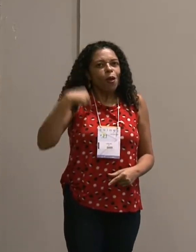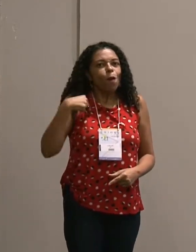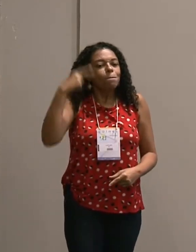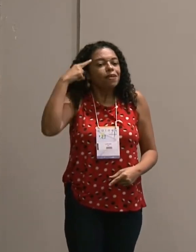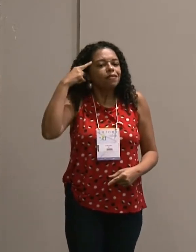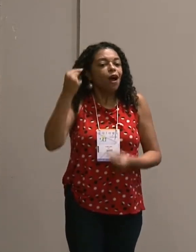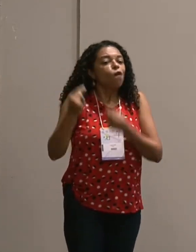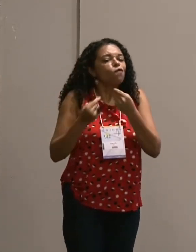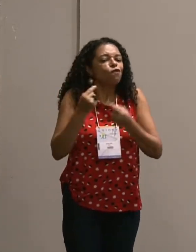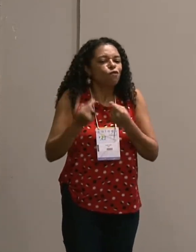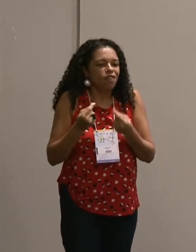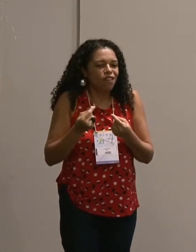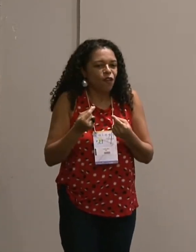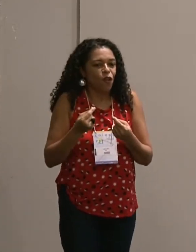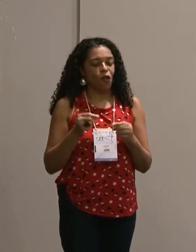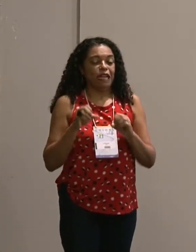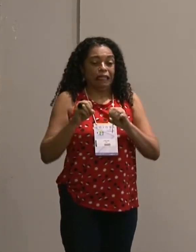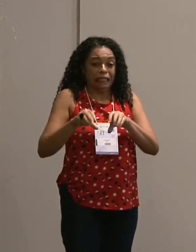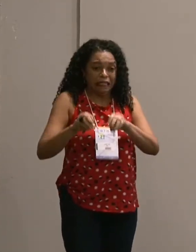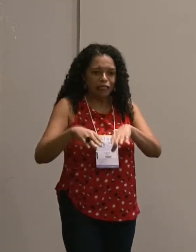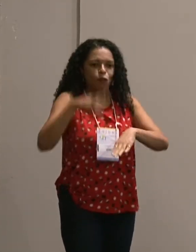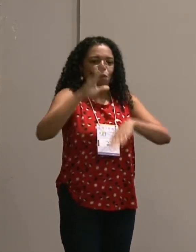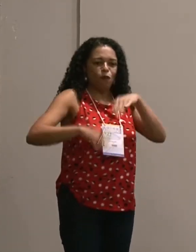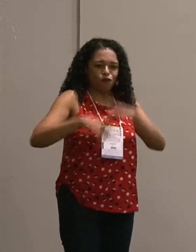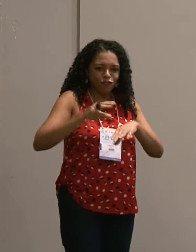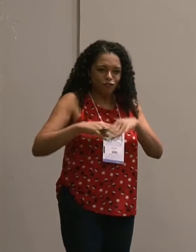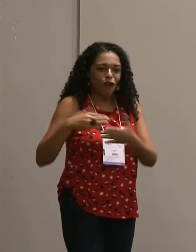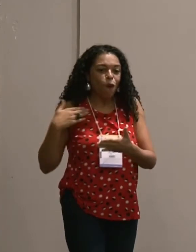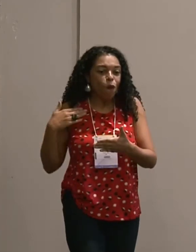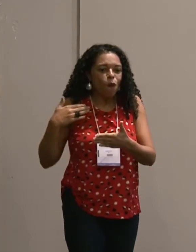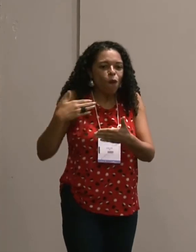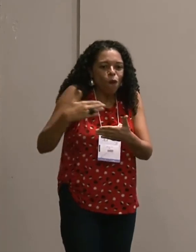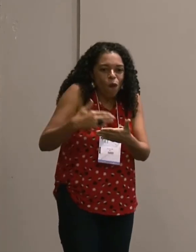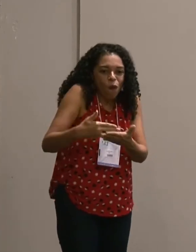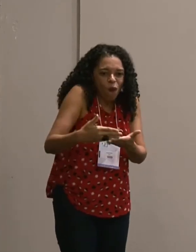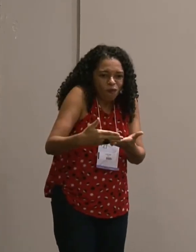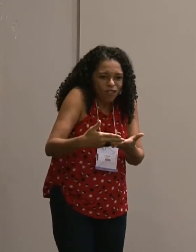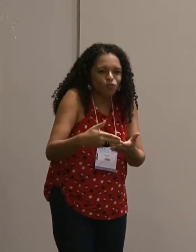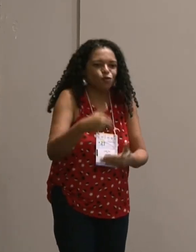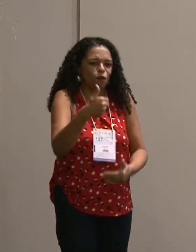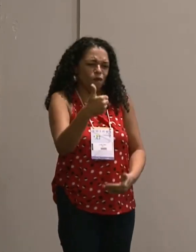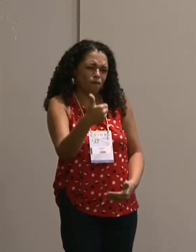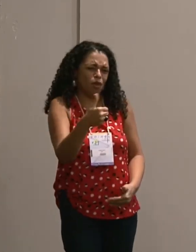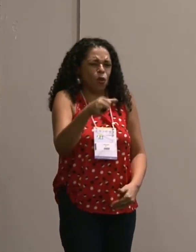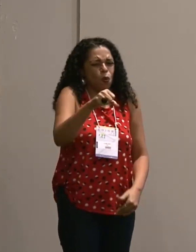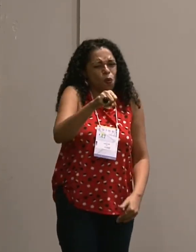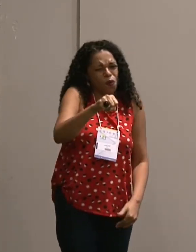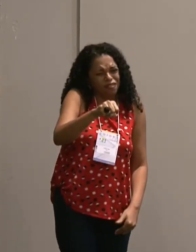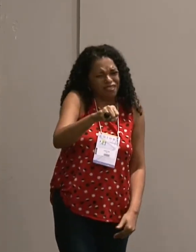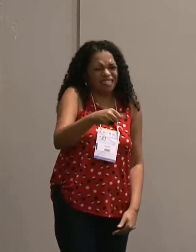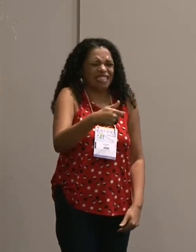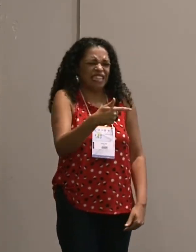e eu pensei o que que se ensinava nesse ensino profissional? Ele começou em